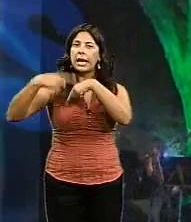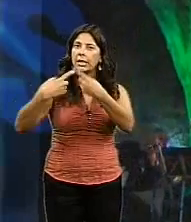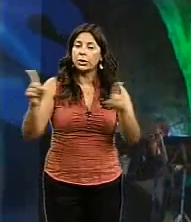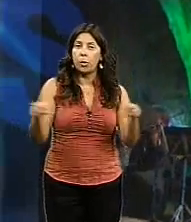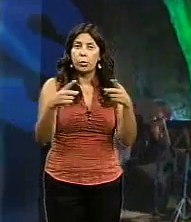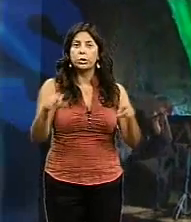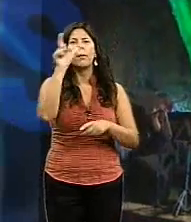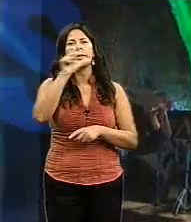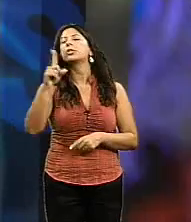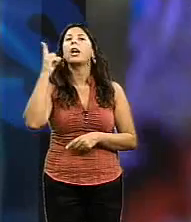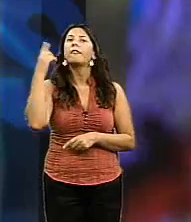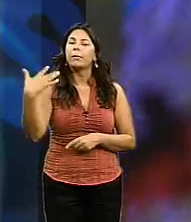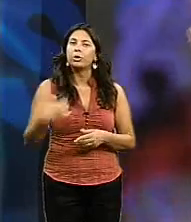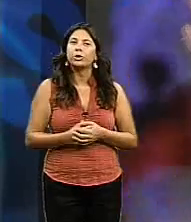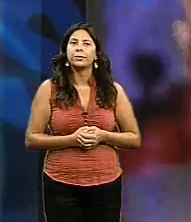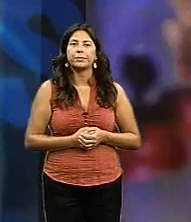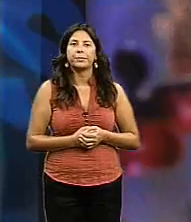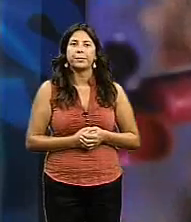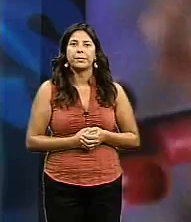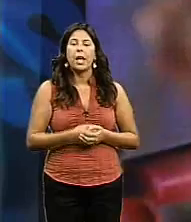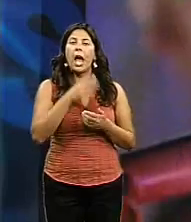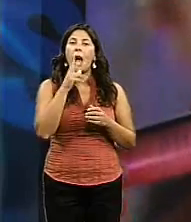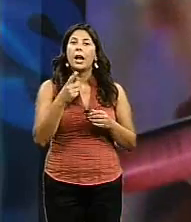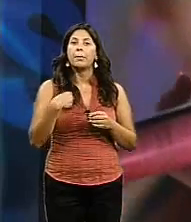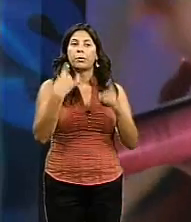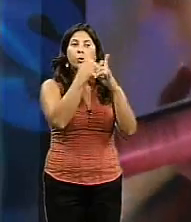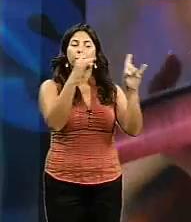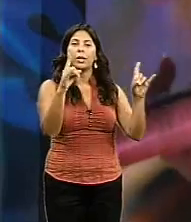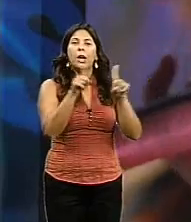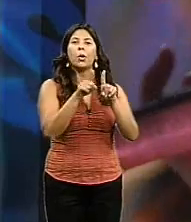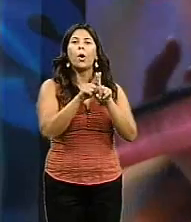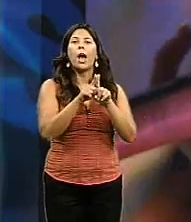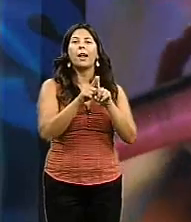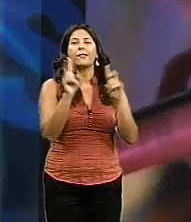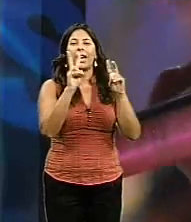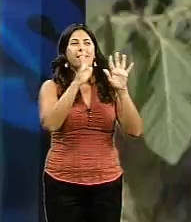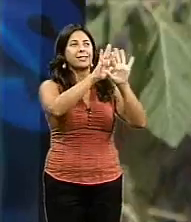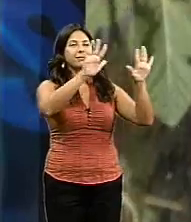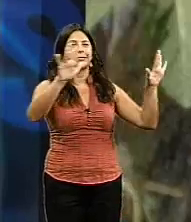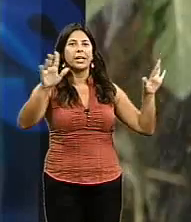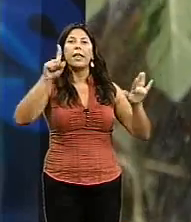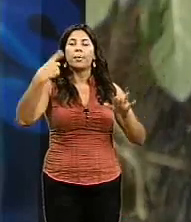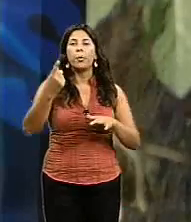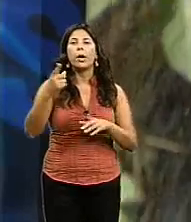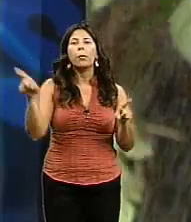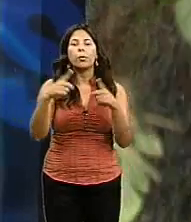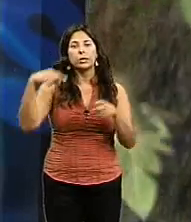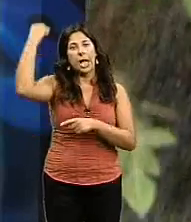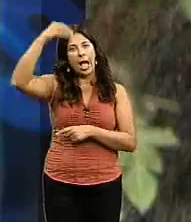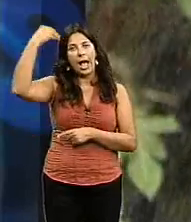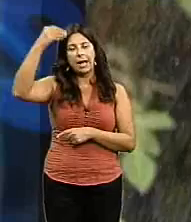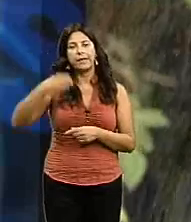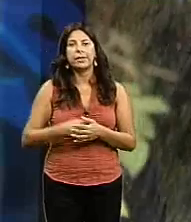conocido atrajeron el interés. También en el pulmón verde del centro de Cádiz, la música árabe llegó al estanque de la mano de Aziz